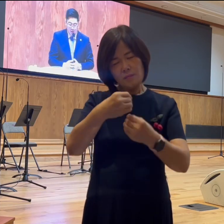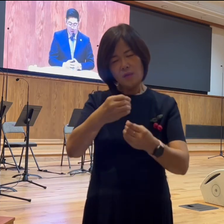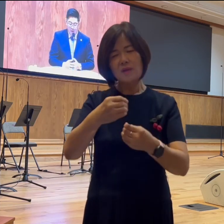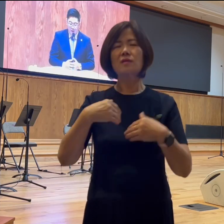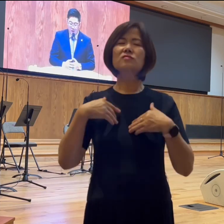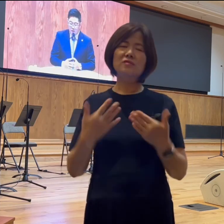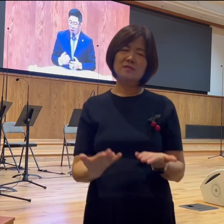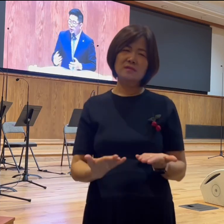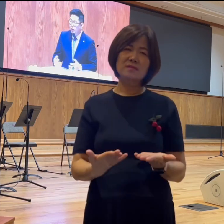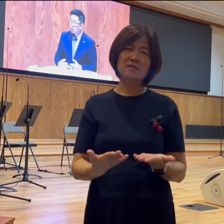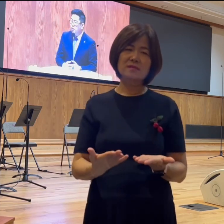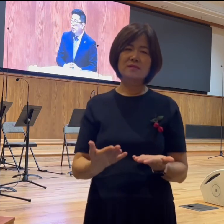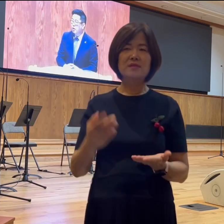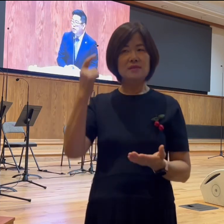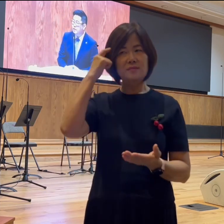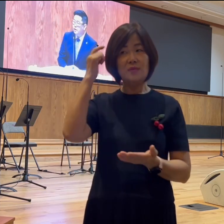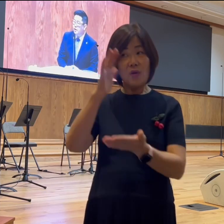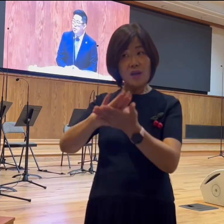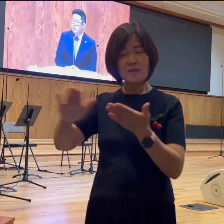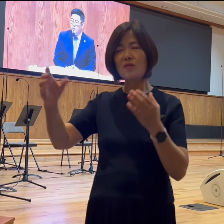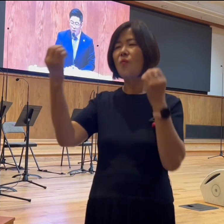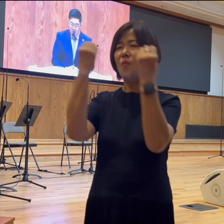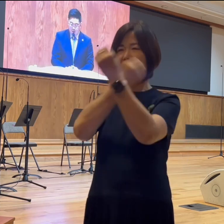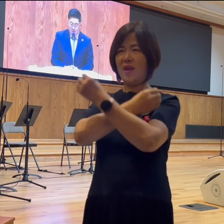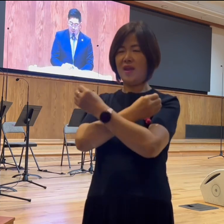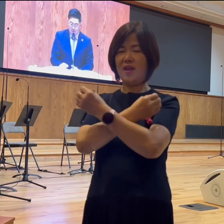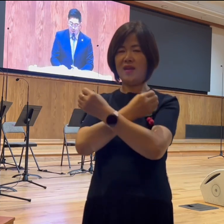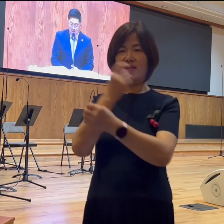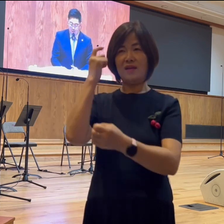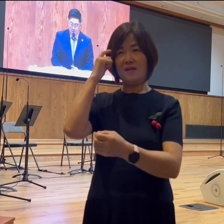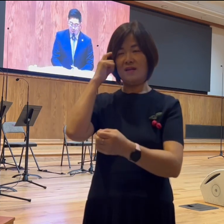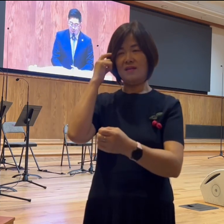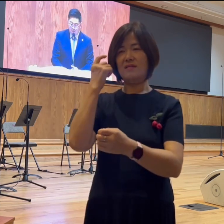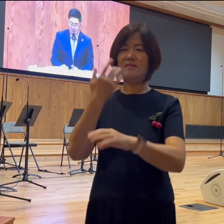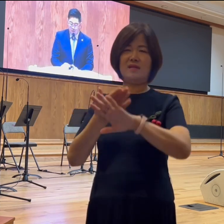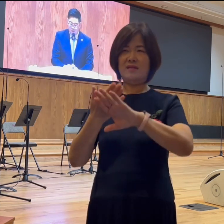채 그걸 평안으로 여기고 있었기 때문인지도 몰라요.